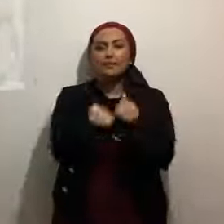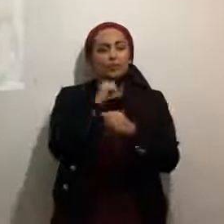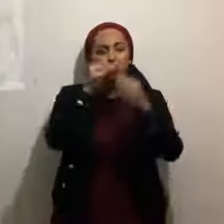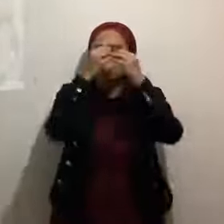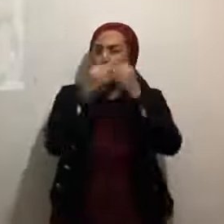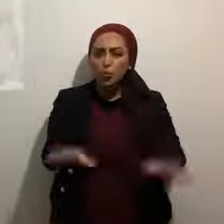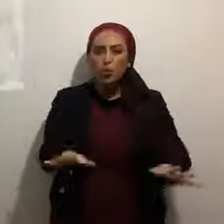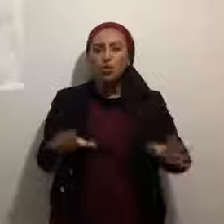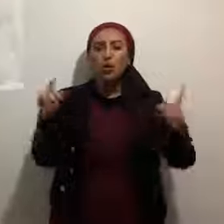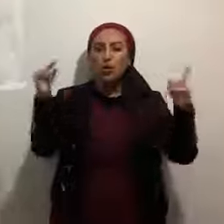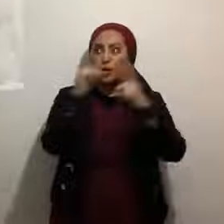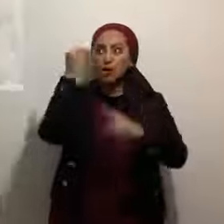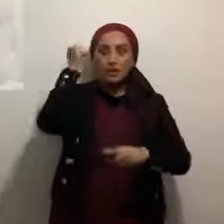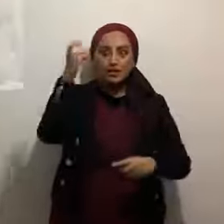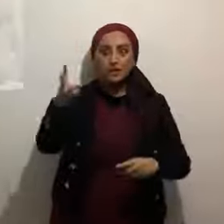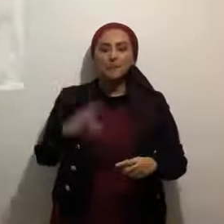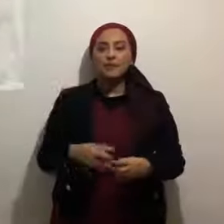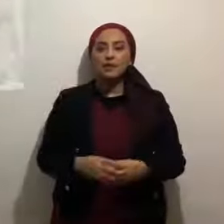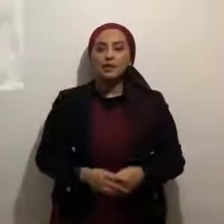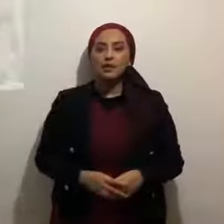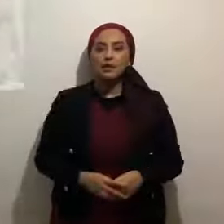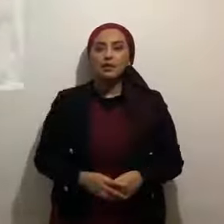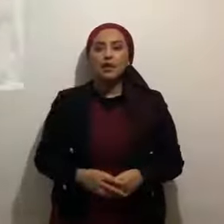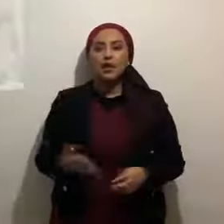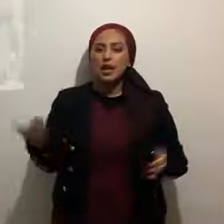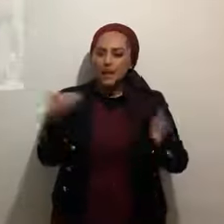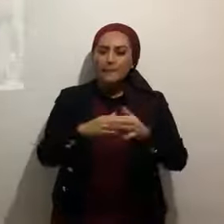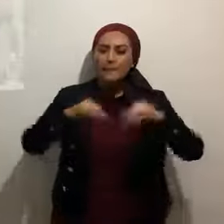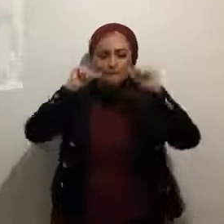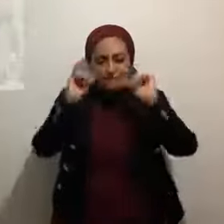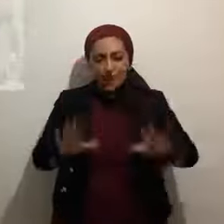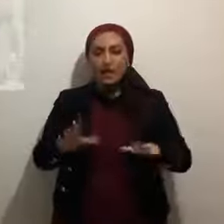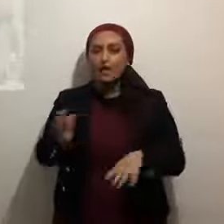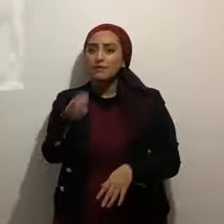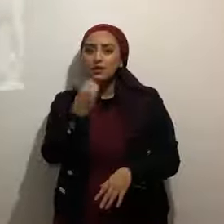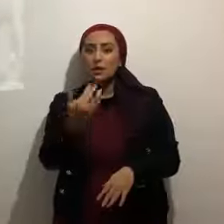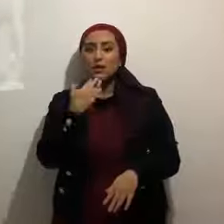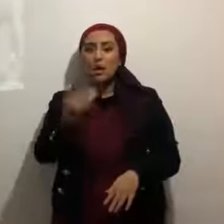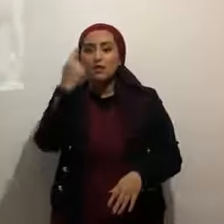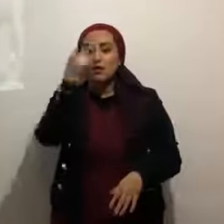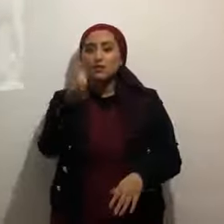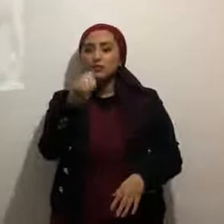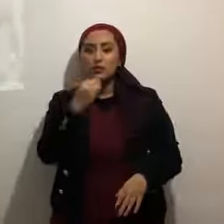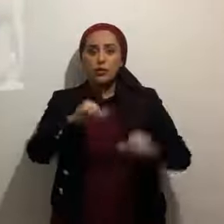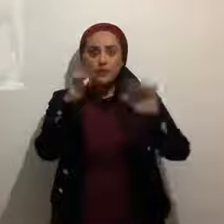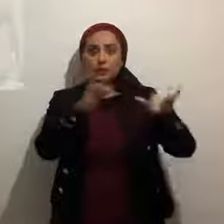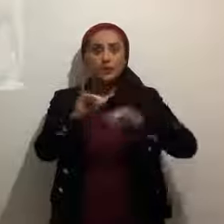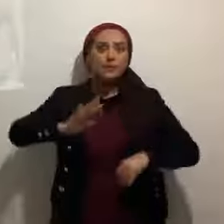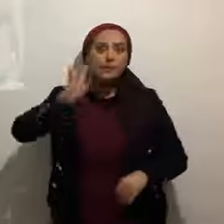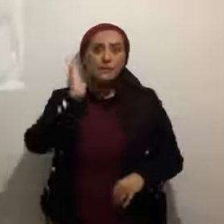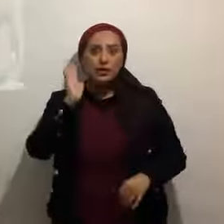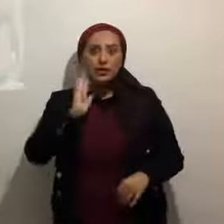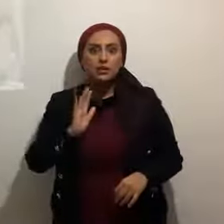Palabras de Yahshua. Vuelve a bendecir los alimentos. Da gracias por los alimentos como antes lo hacías. Ya no lo haces con las